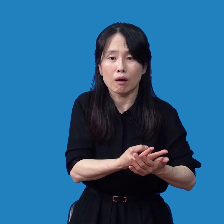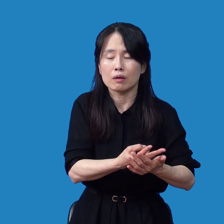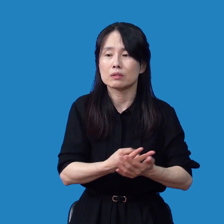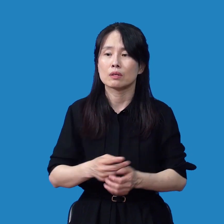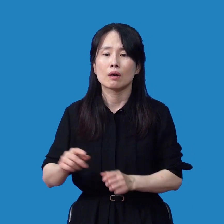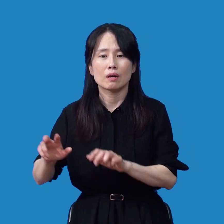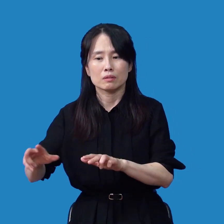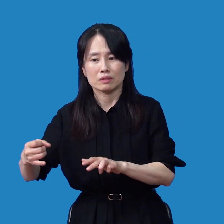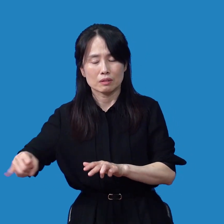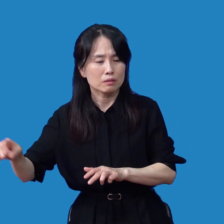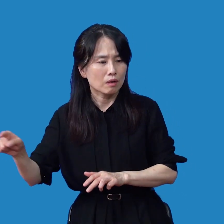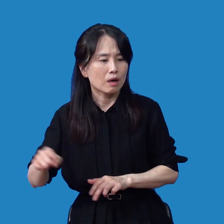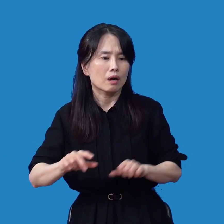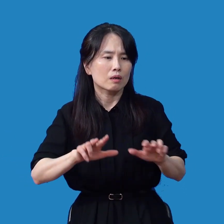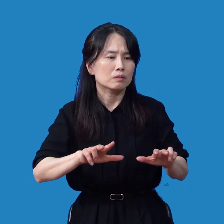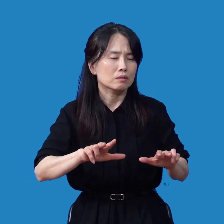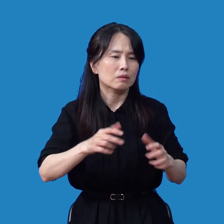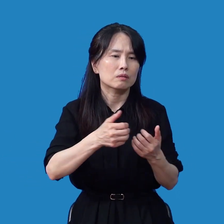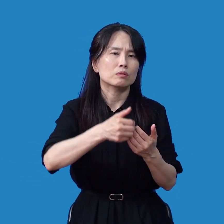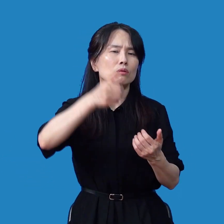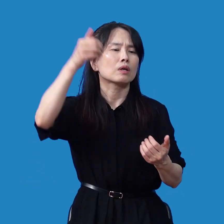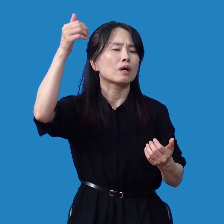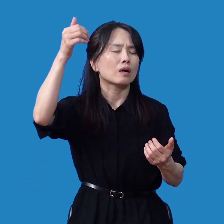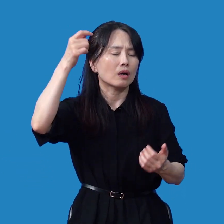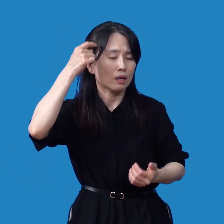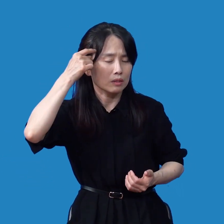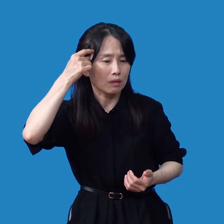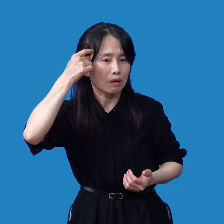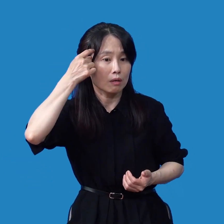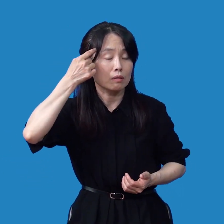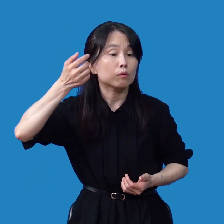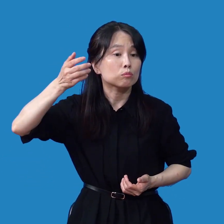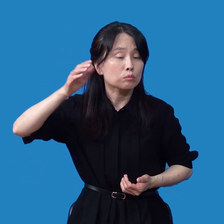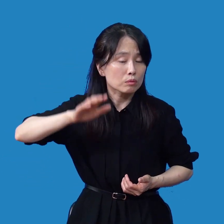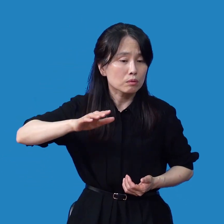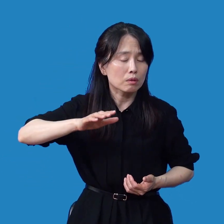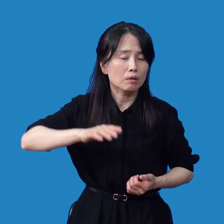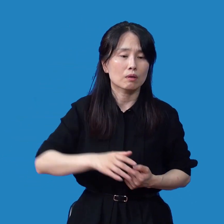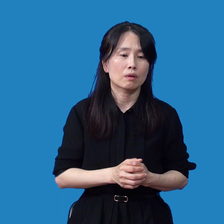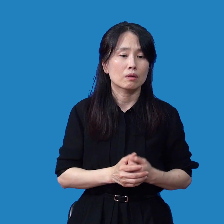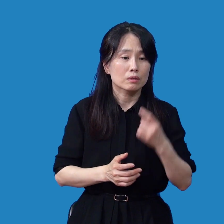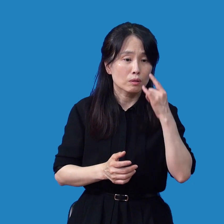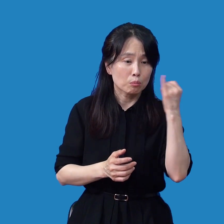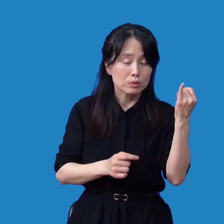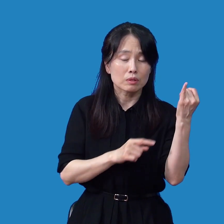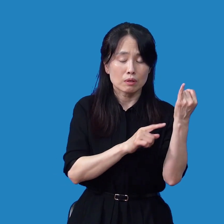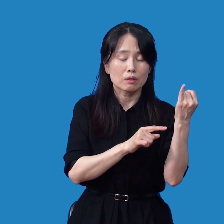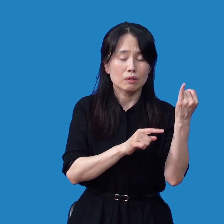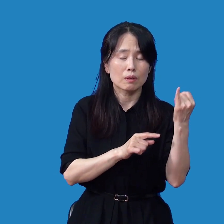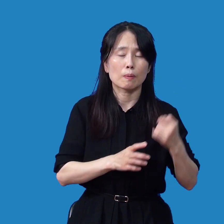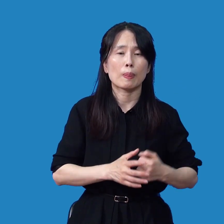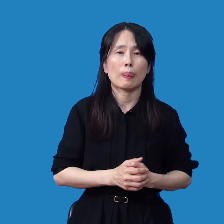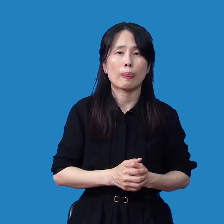엄마 천국 가시는가 보다 생각했습니다. 그런데 그 할머니가